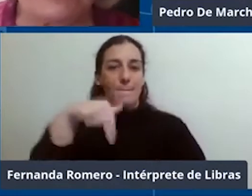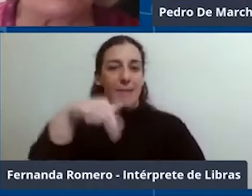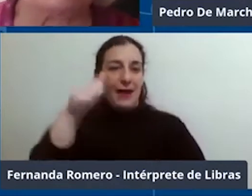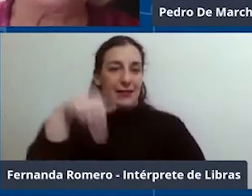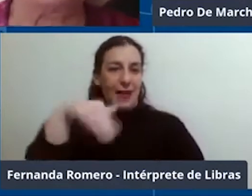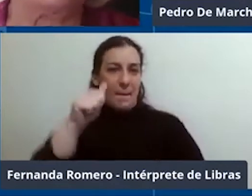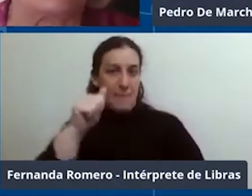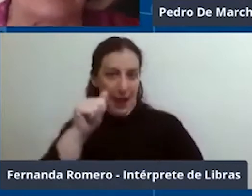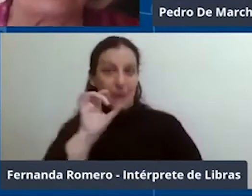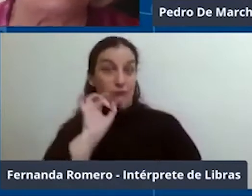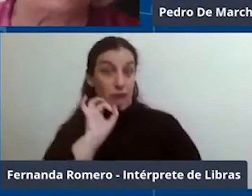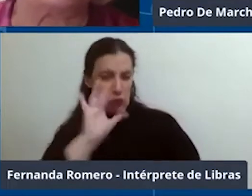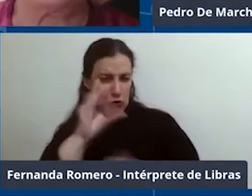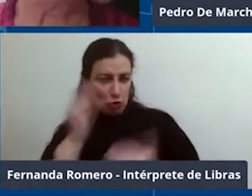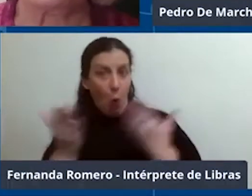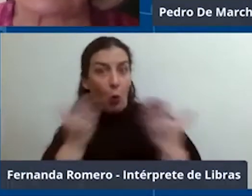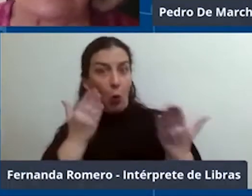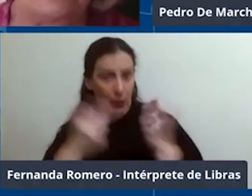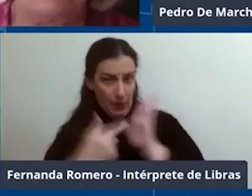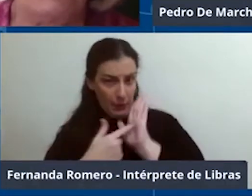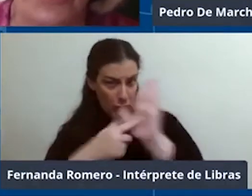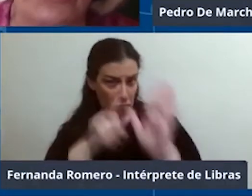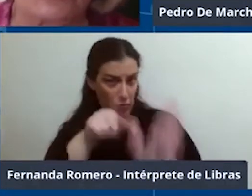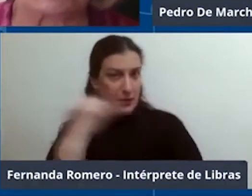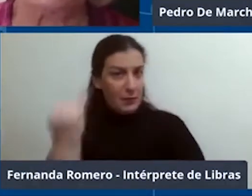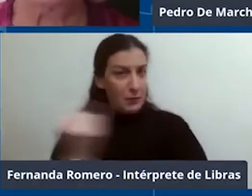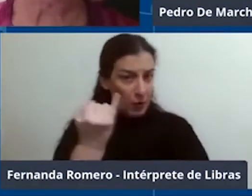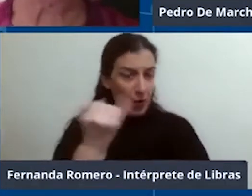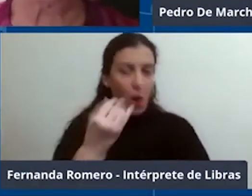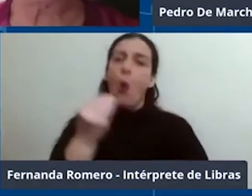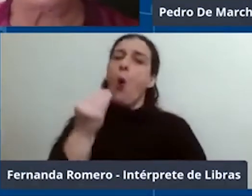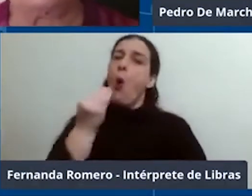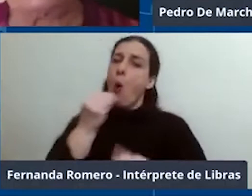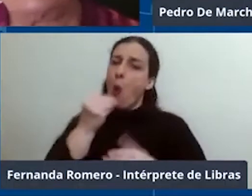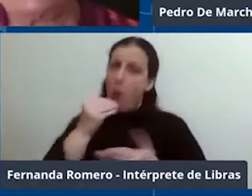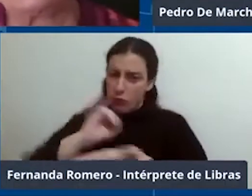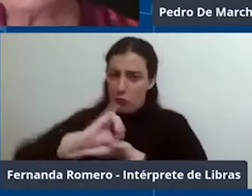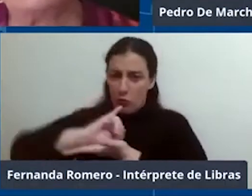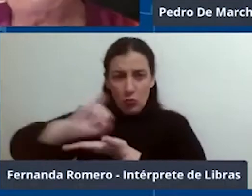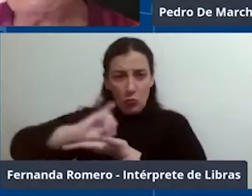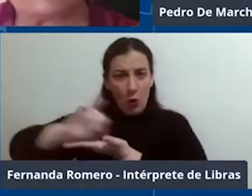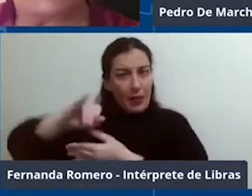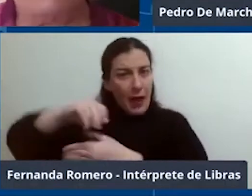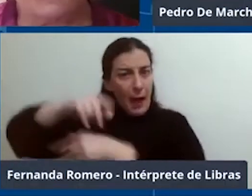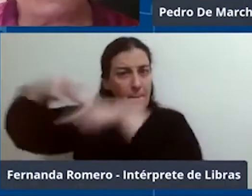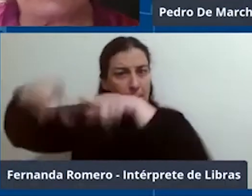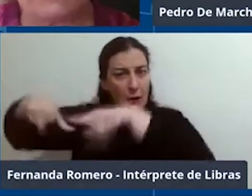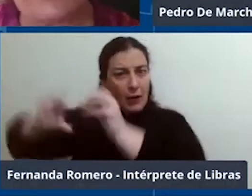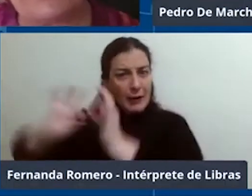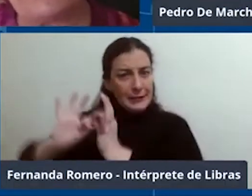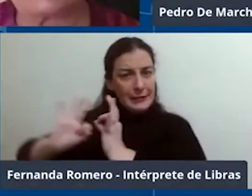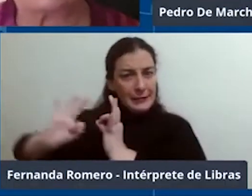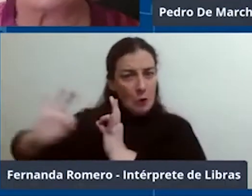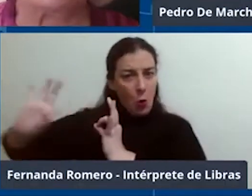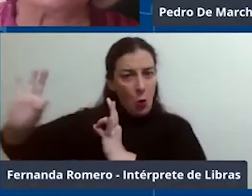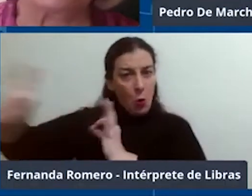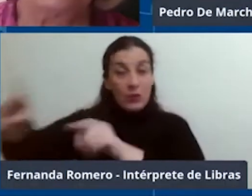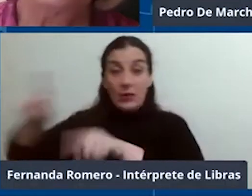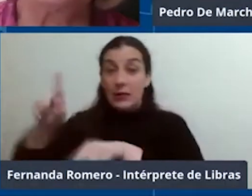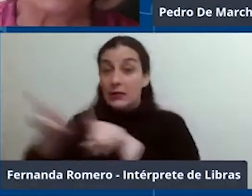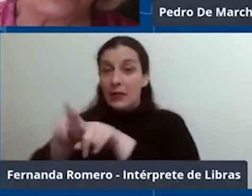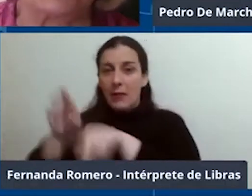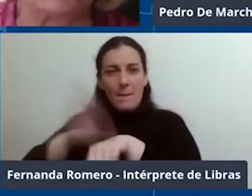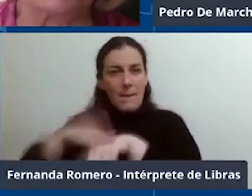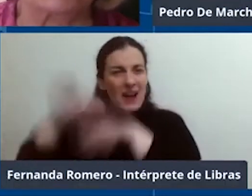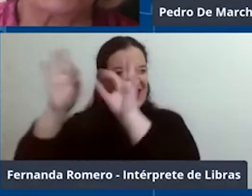da relevância que tem. É claro que você vai encurtar muito distâncias e isso simplificará muito também a